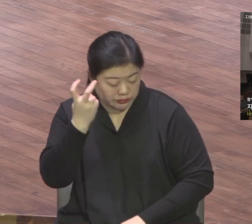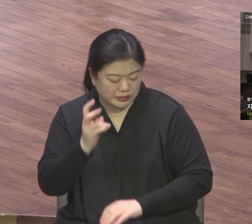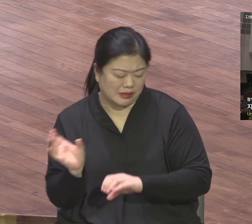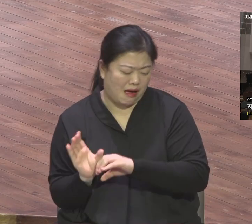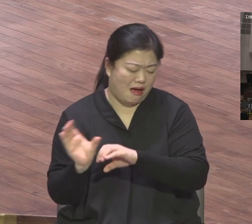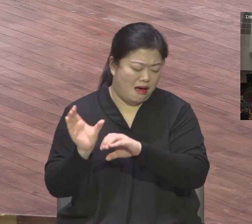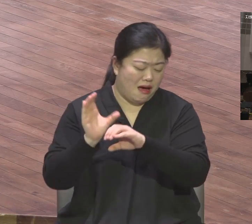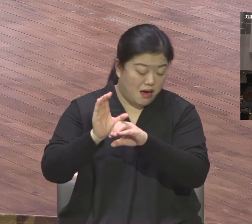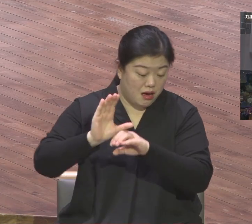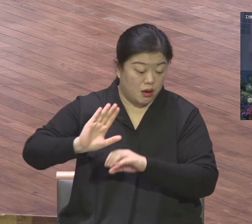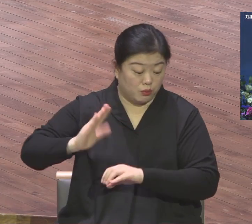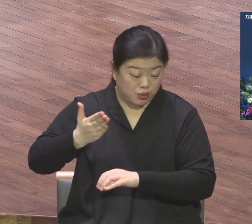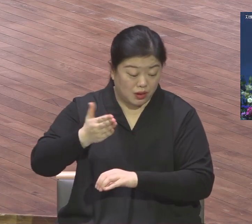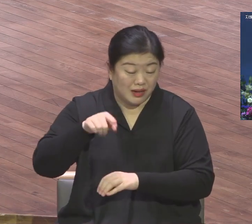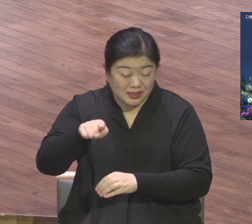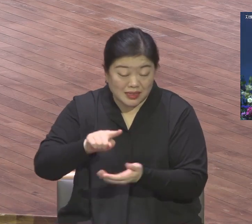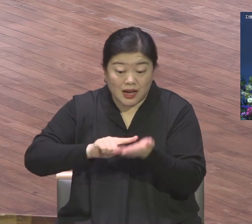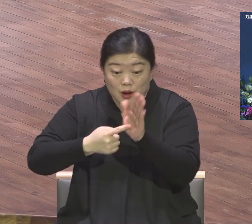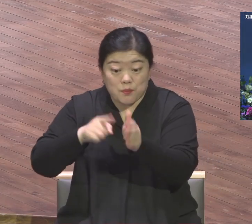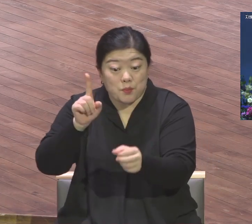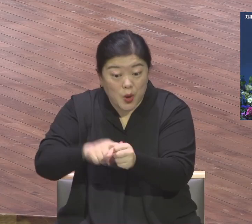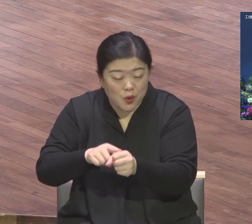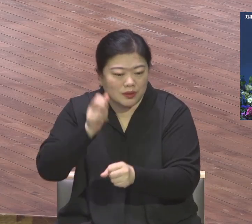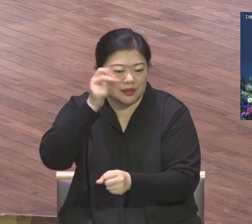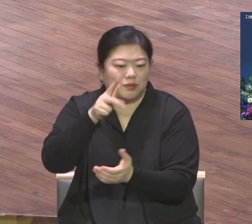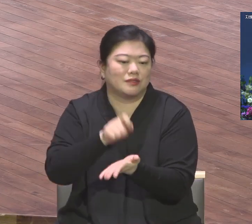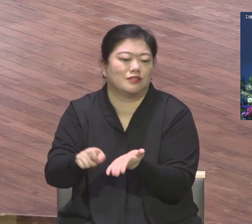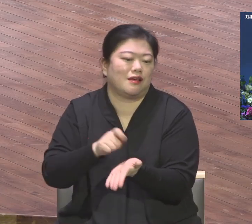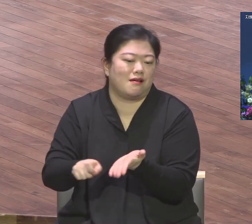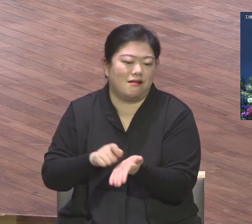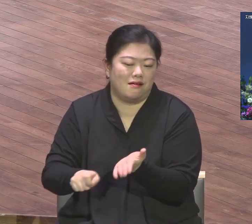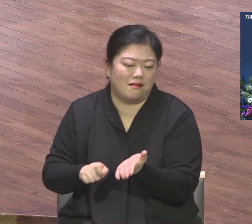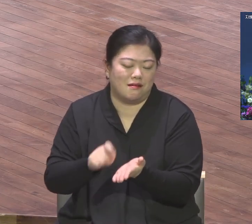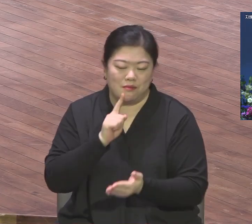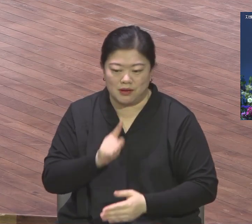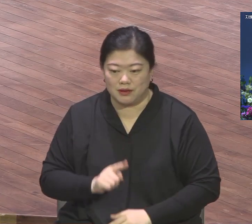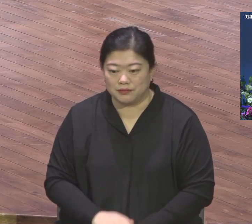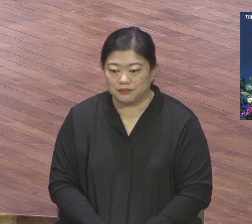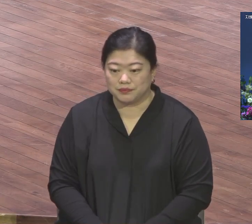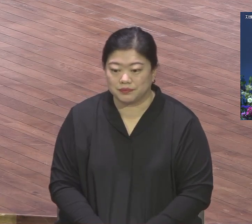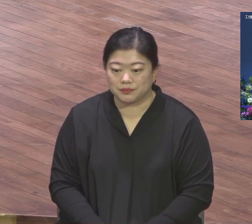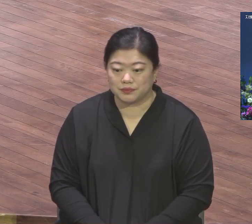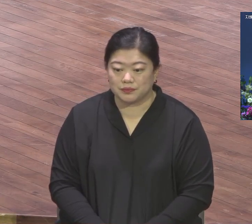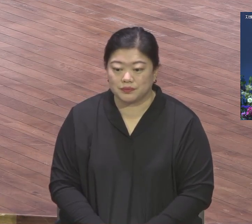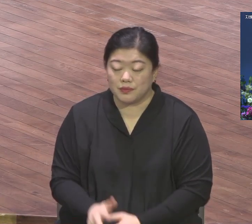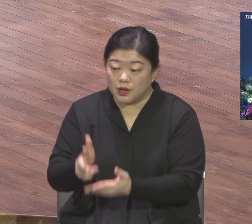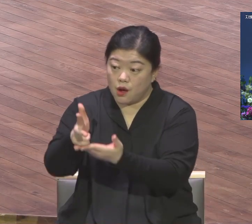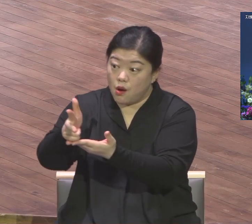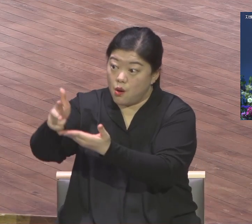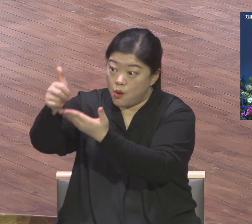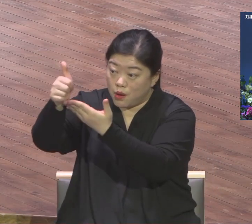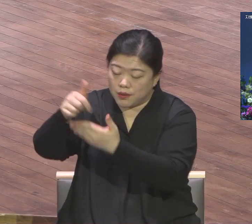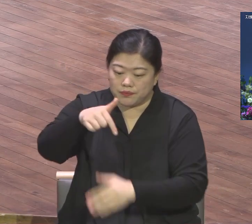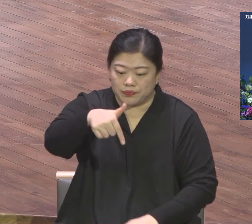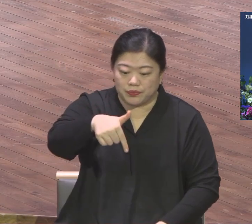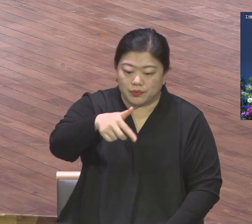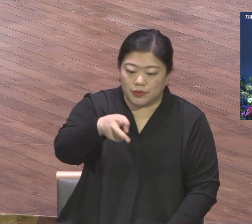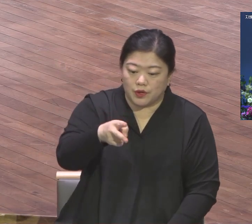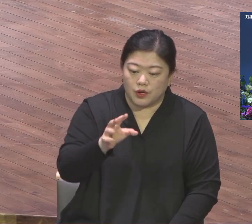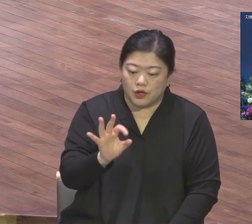것이라. 그리고 이어서 7절에 보면 여호와를 경외하는 것이 이 모든 지혜의